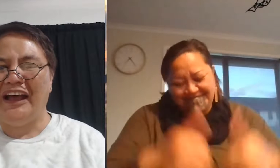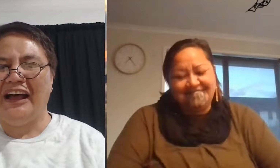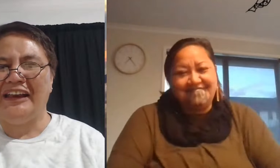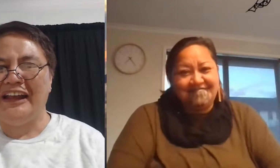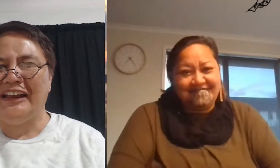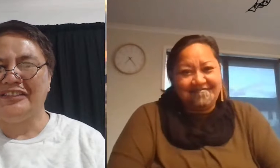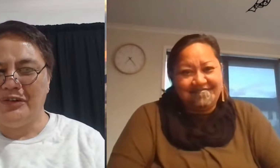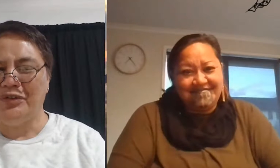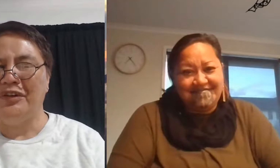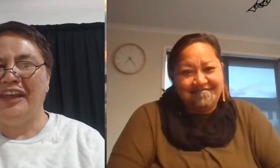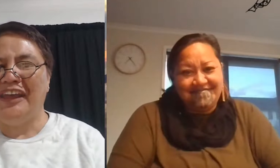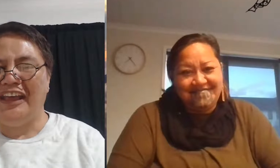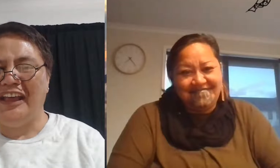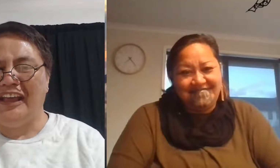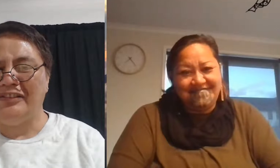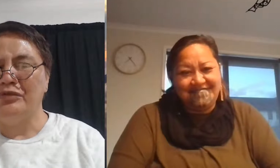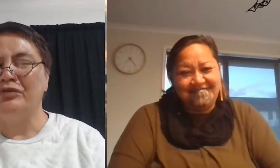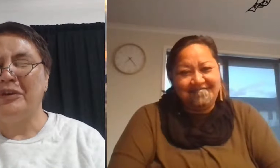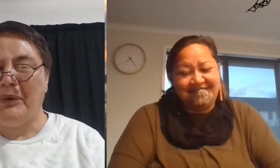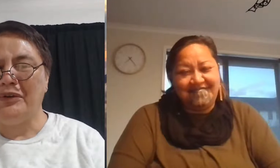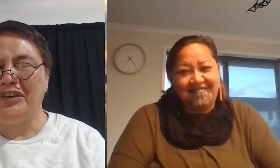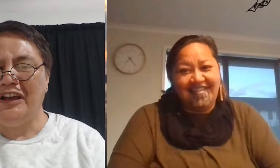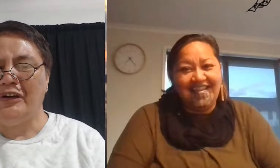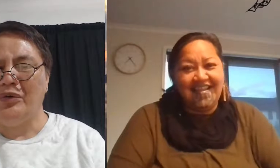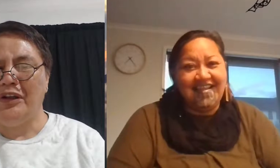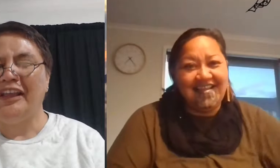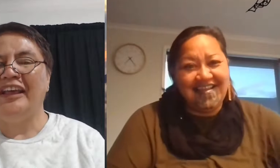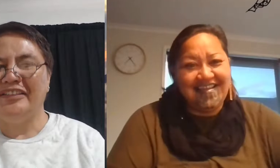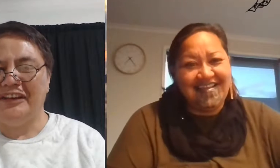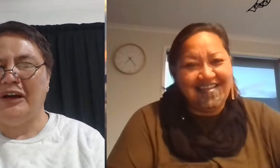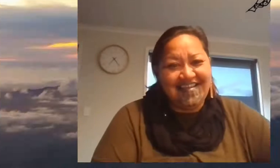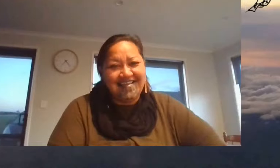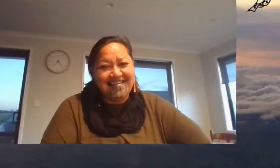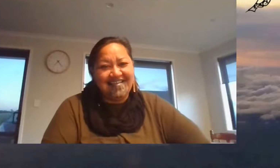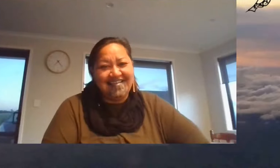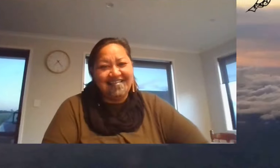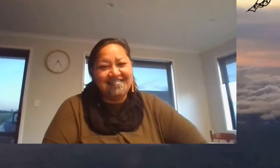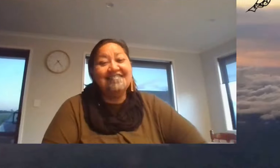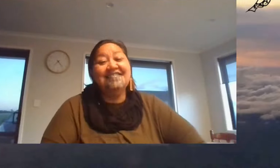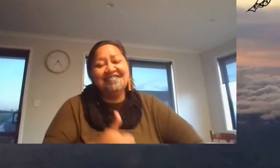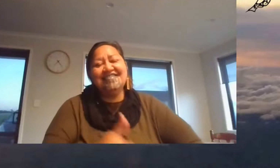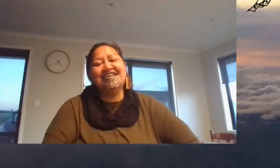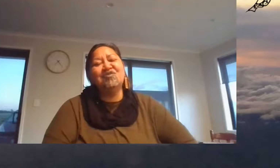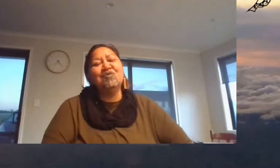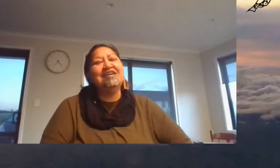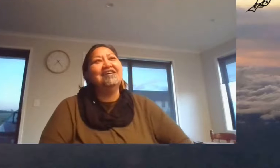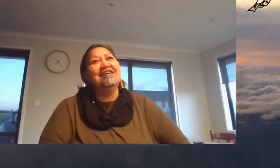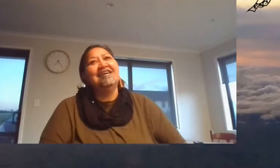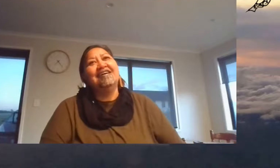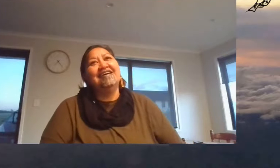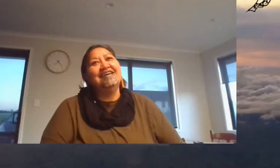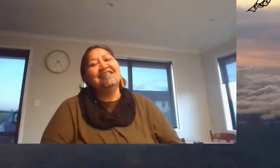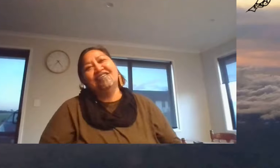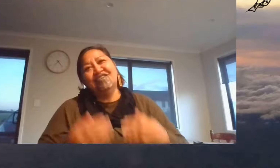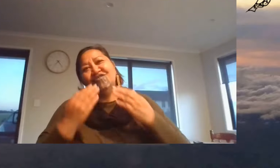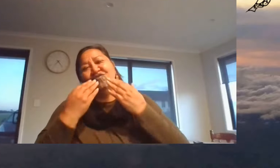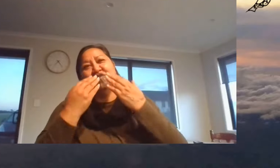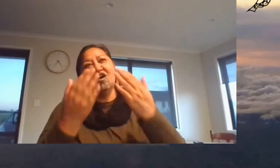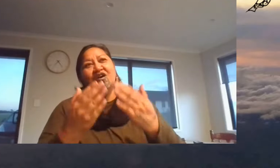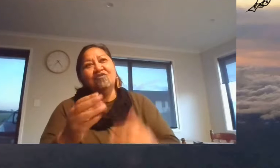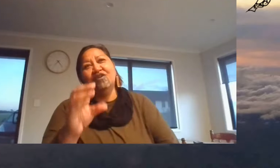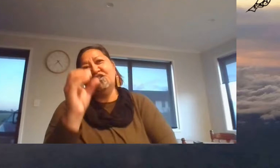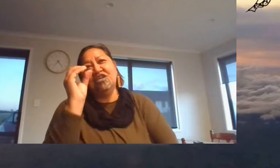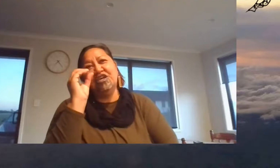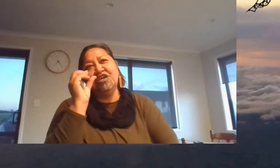kōrero, nei rā tāku e tuku te pau kia koe, tēnā. Tēnā koe, ki te